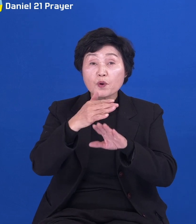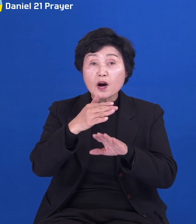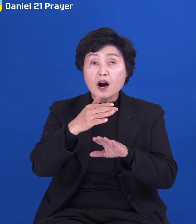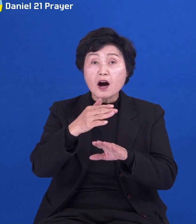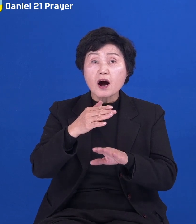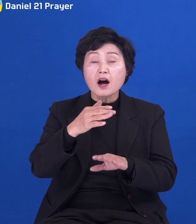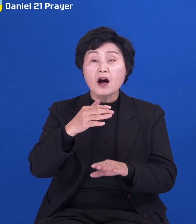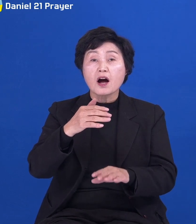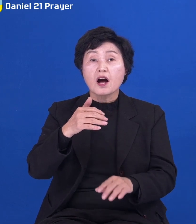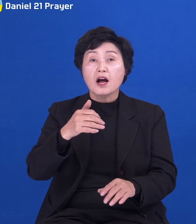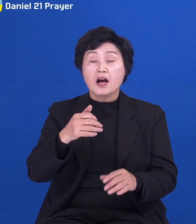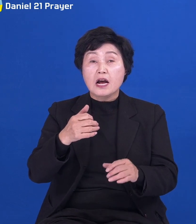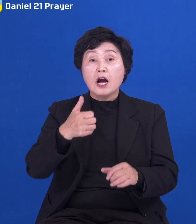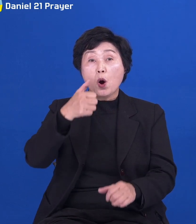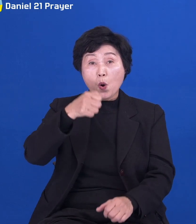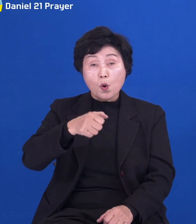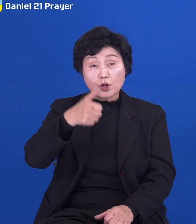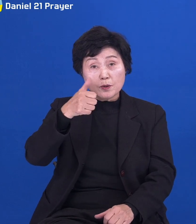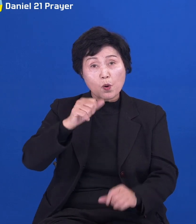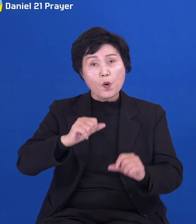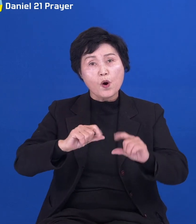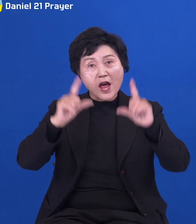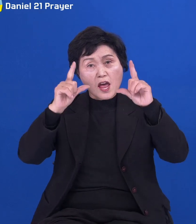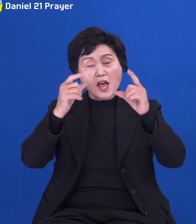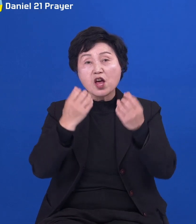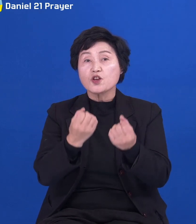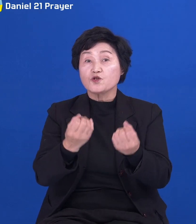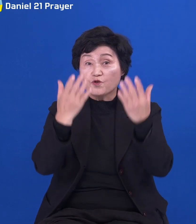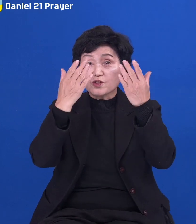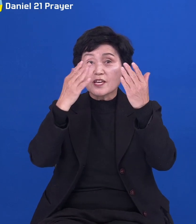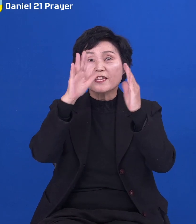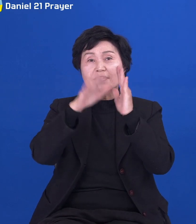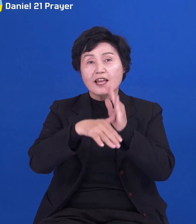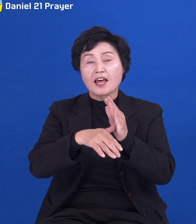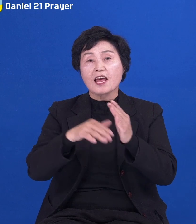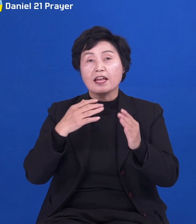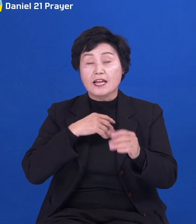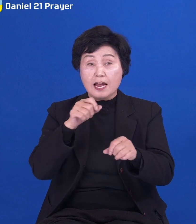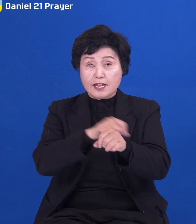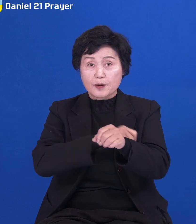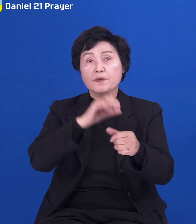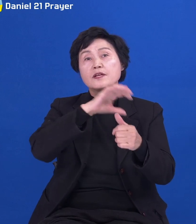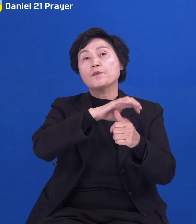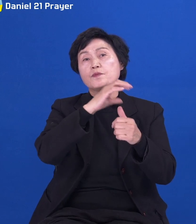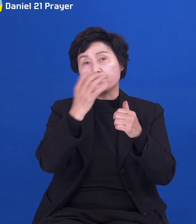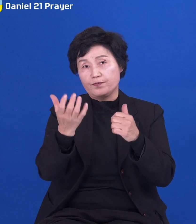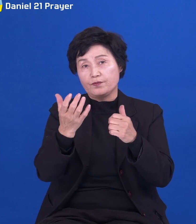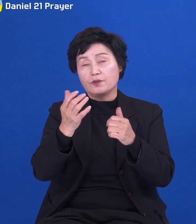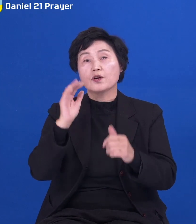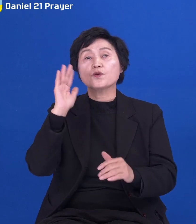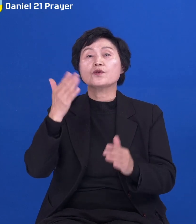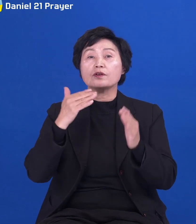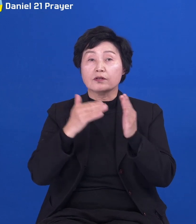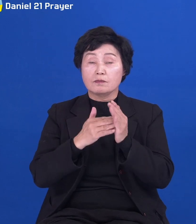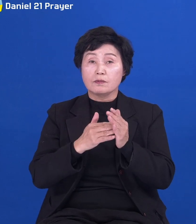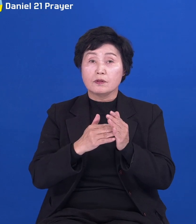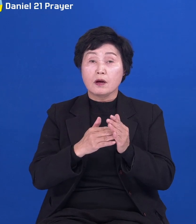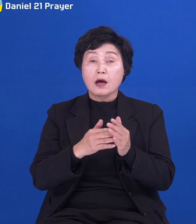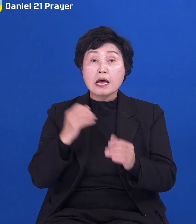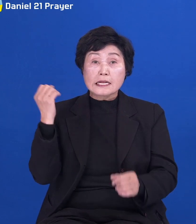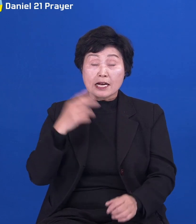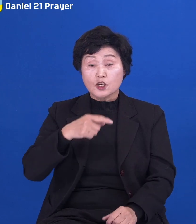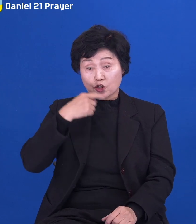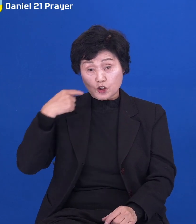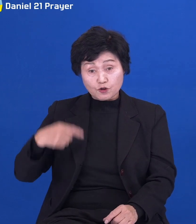55돌 대사령을 인해서 풀려났고요. 후에 또다시 중국에 오게 되었어요. 그러나 중국은 예전 같지가 않았어요.